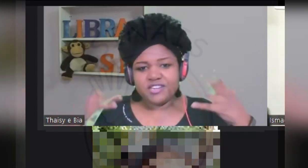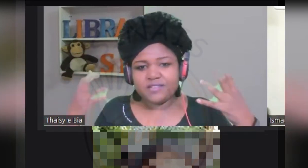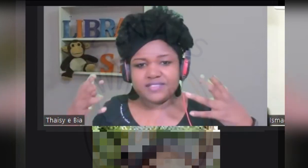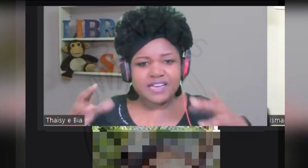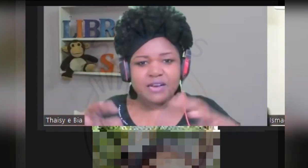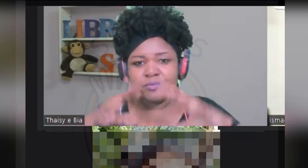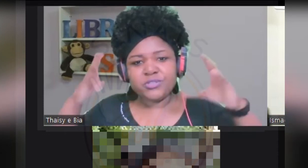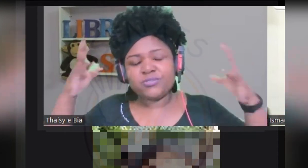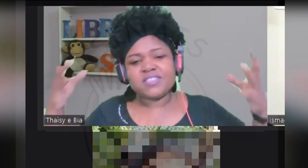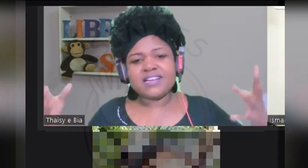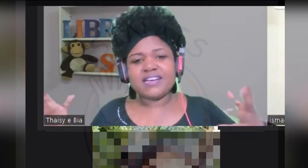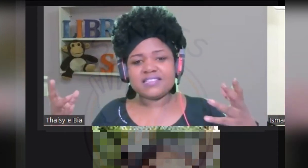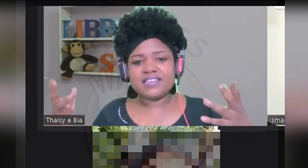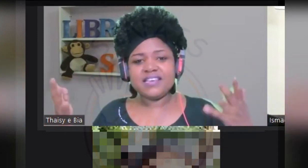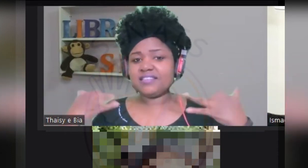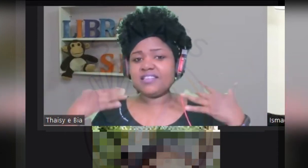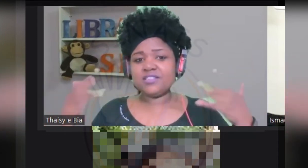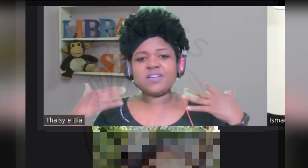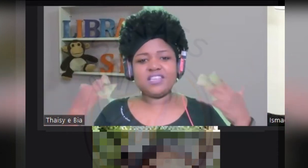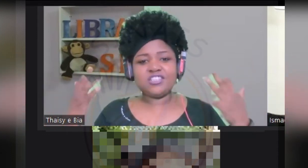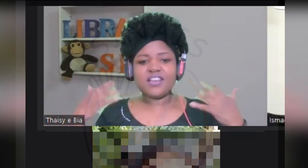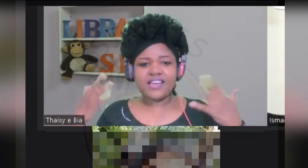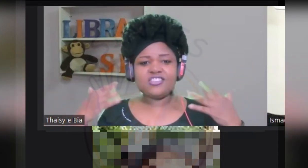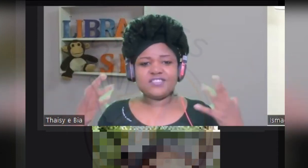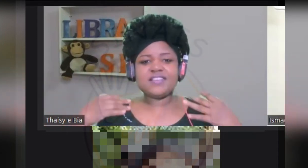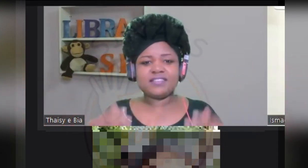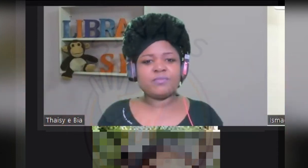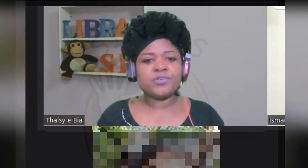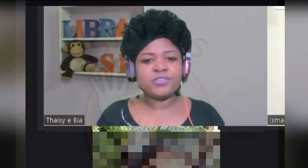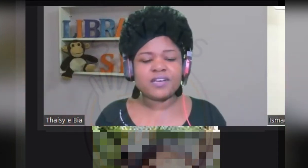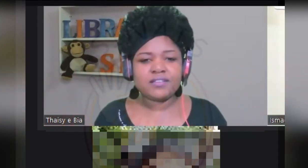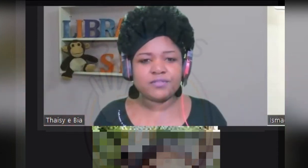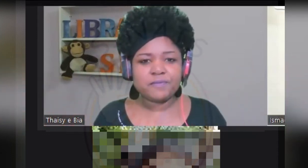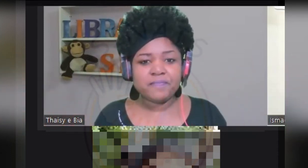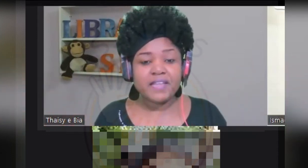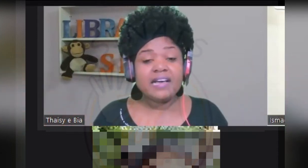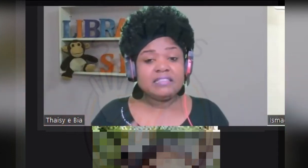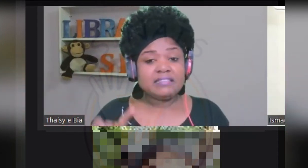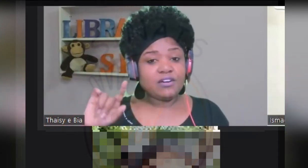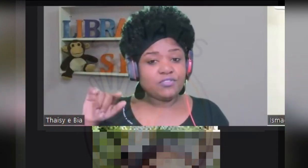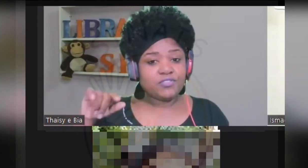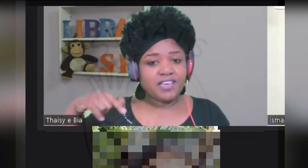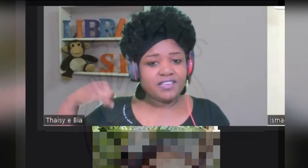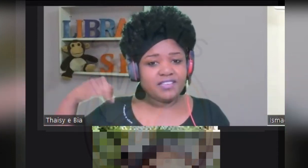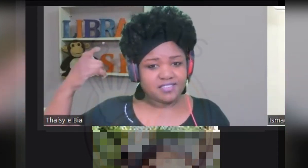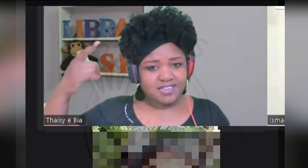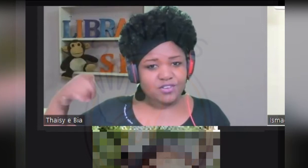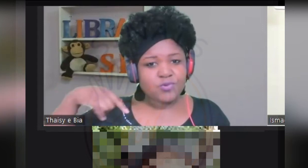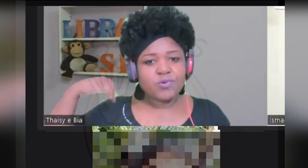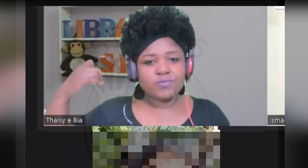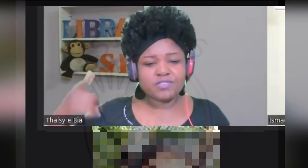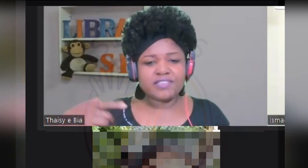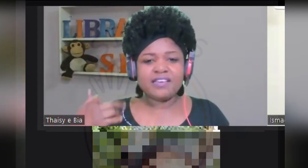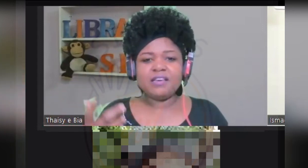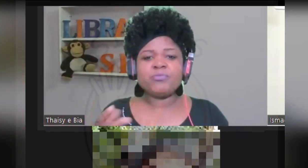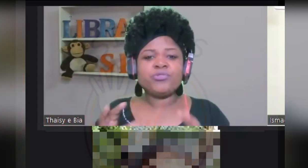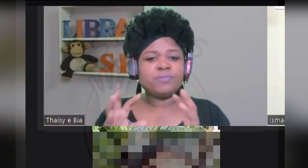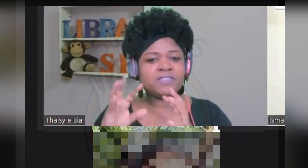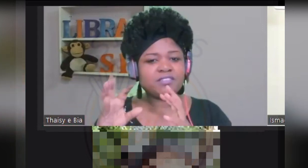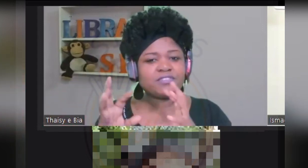não sabe muitos sinais ainda, isso aqui já quer dizer tá muito calor. Talvez, né, com o tempo e